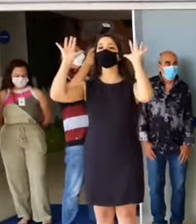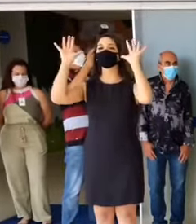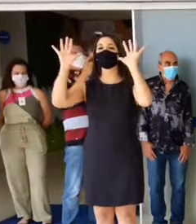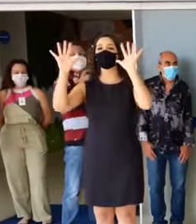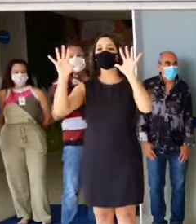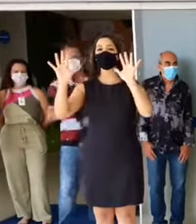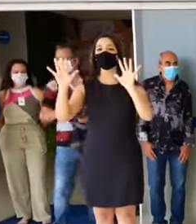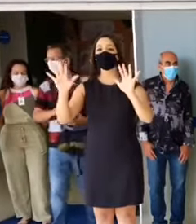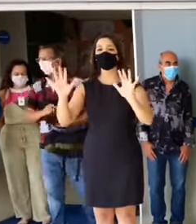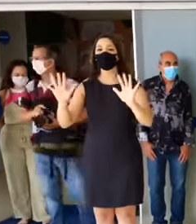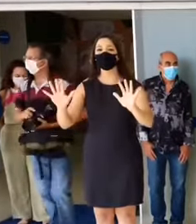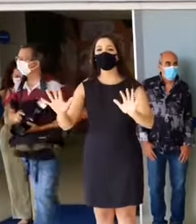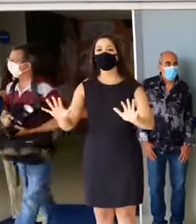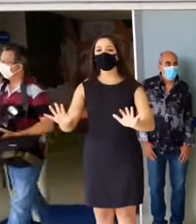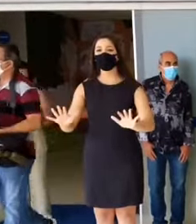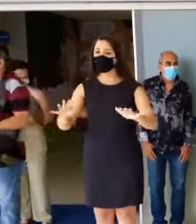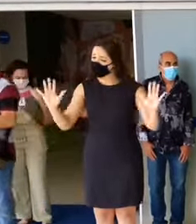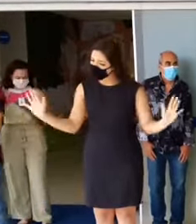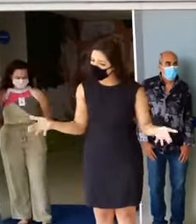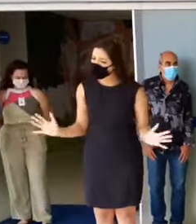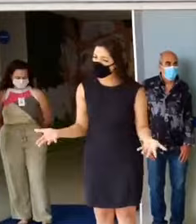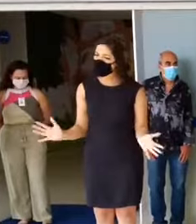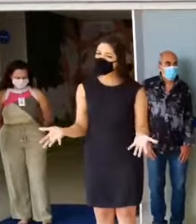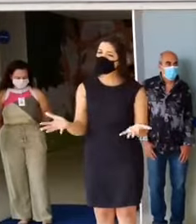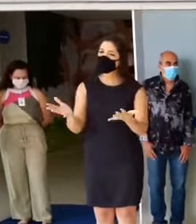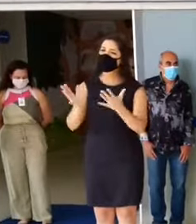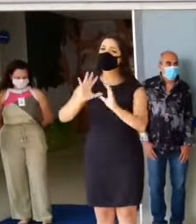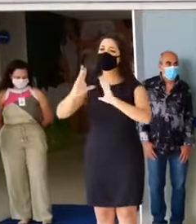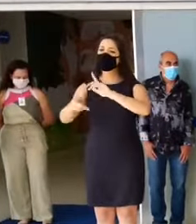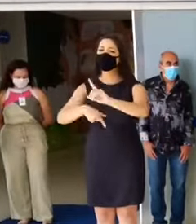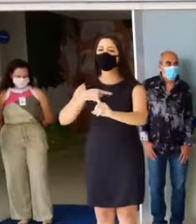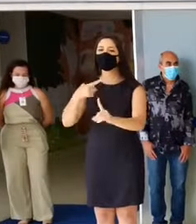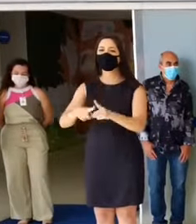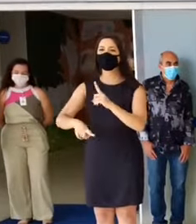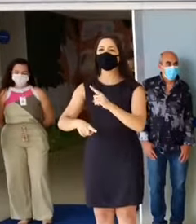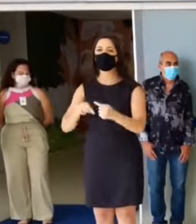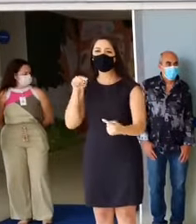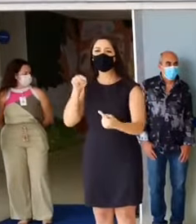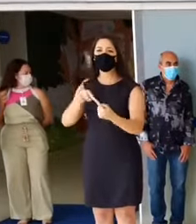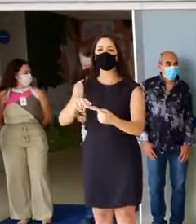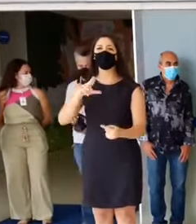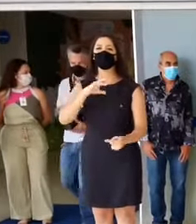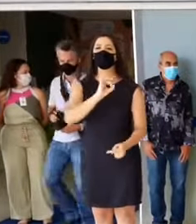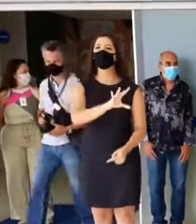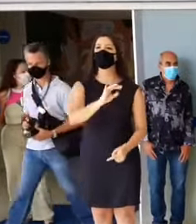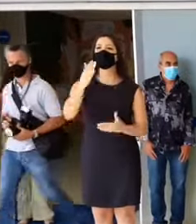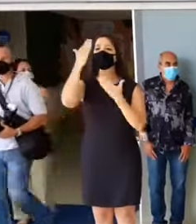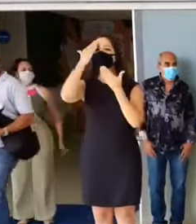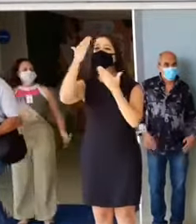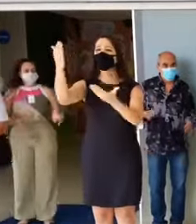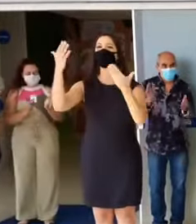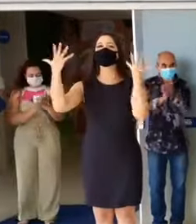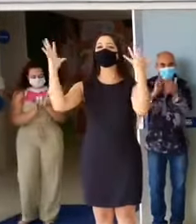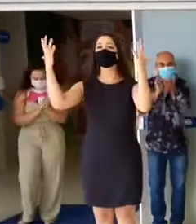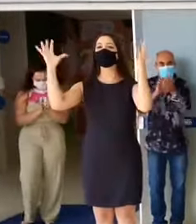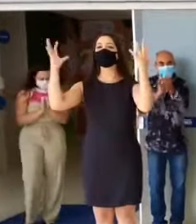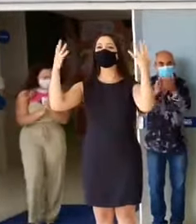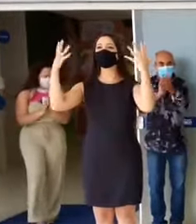abençoe e vamos em frente cumprir a missão que Ele delegou a cada um de nós. Muito obrigado a todos.